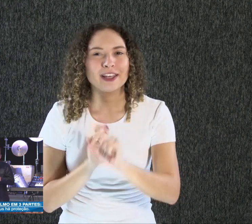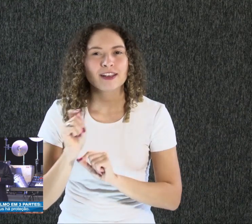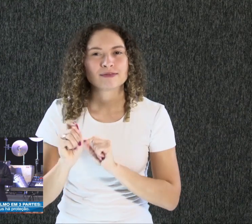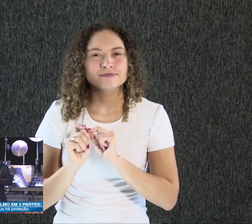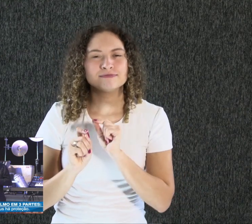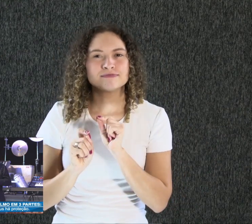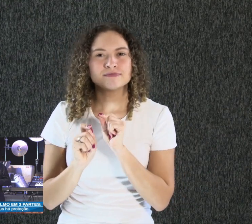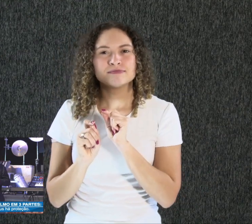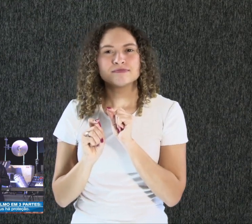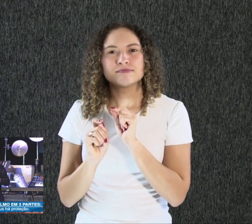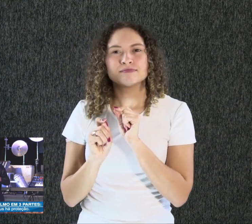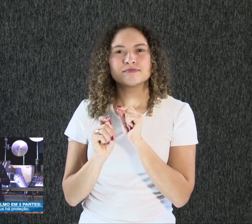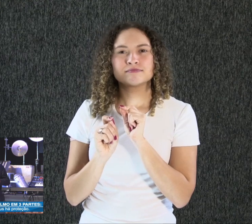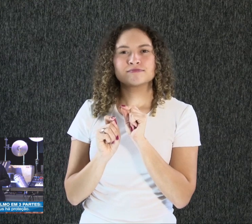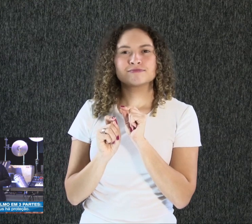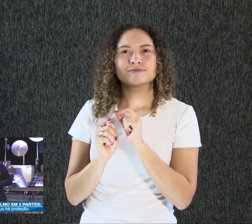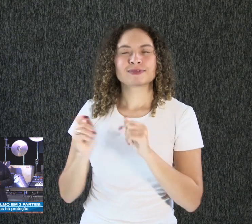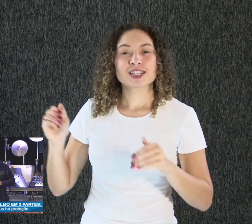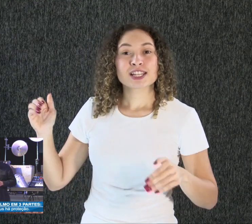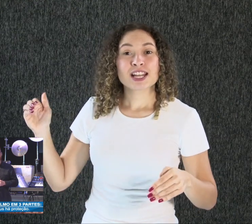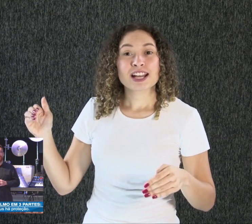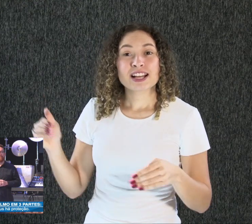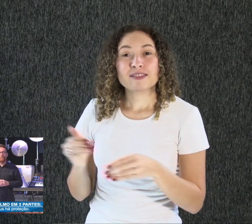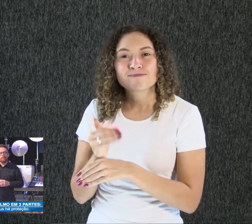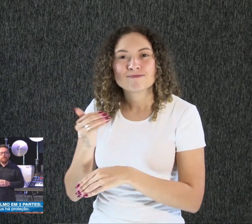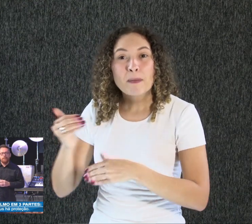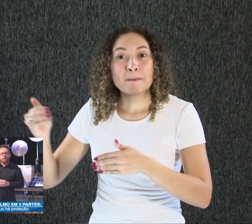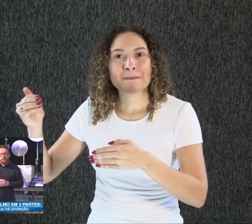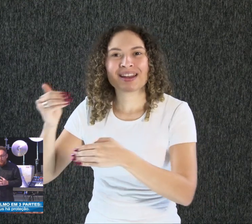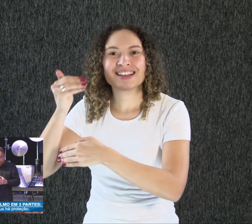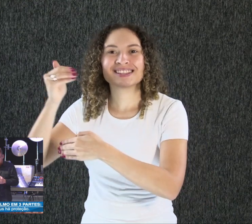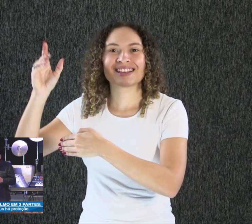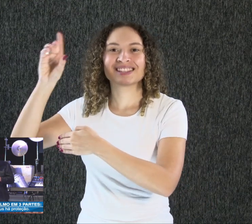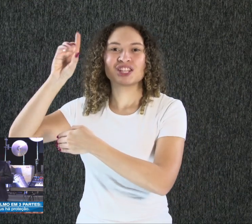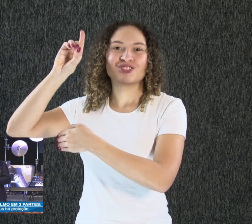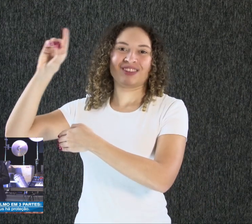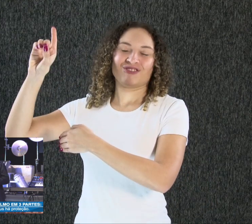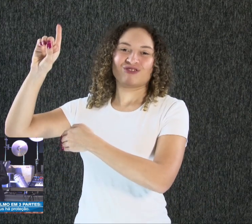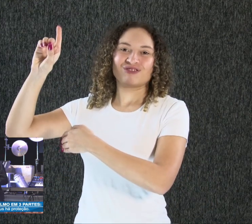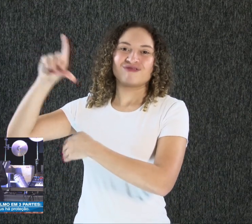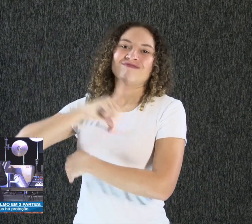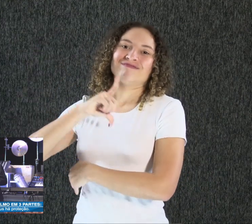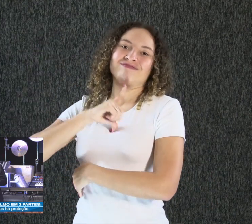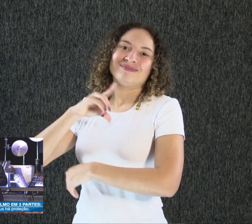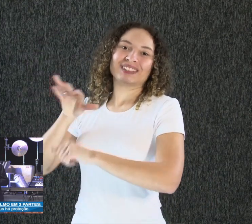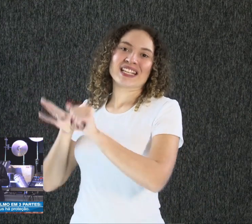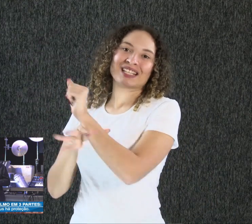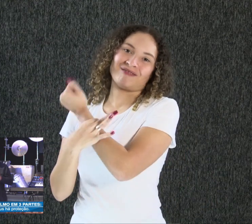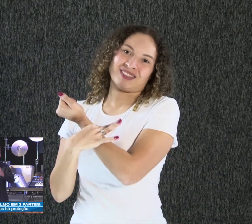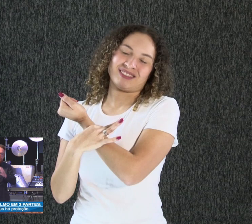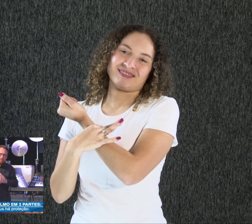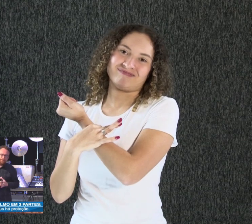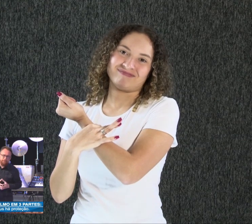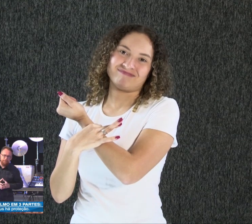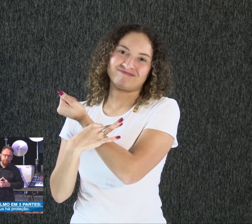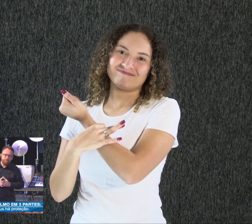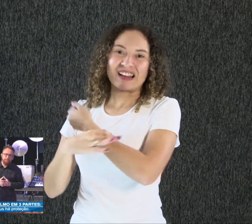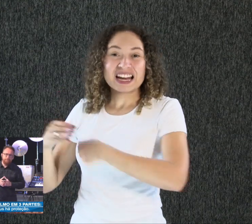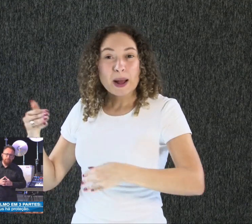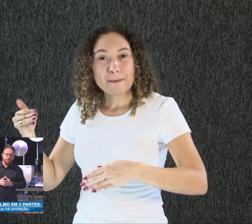salmista agora fala sobre o esconderijo de Deus. No esconderijo de Deus, há